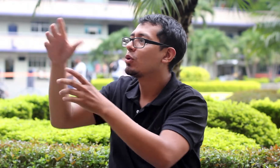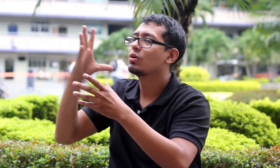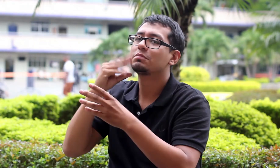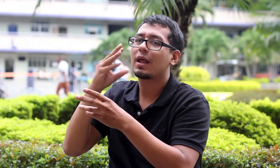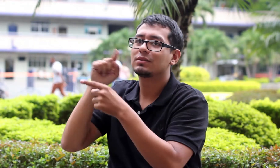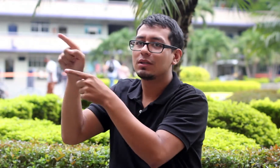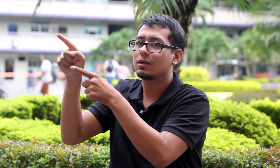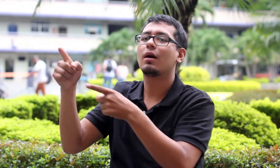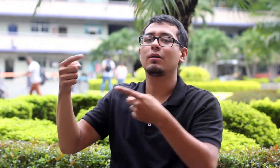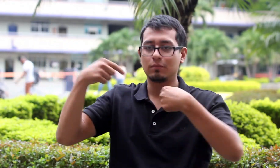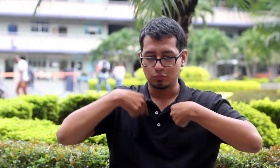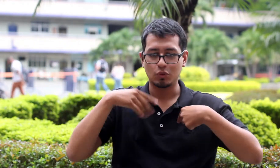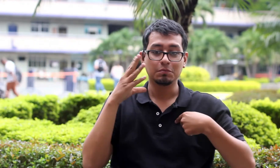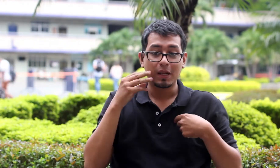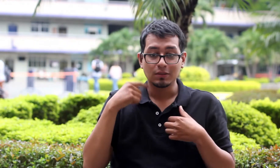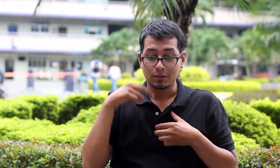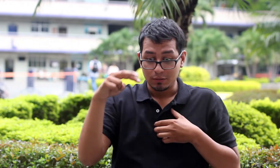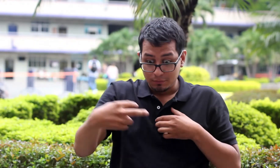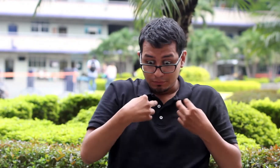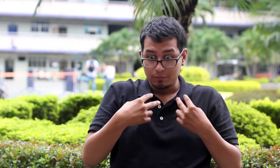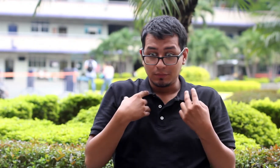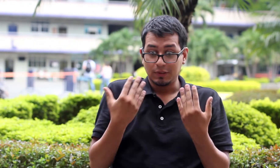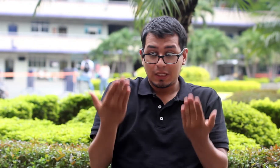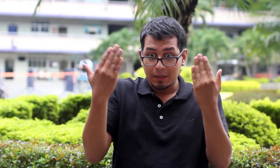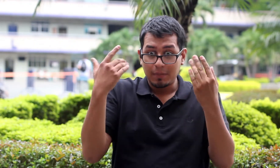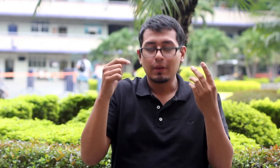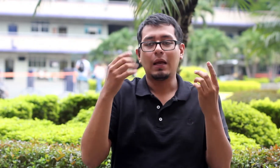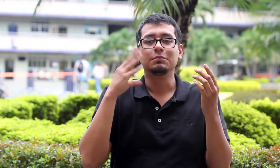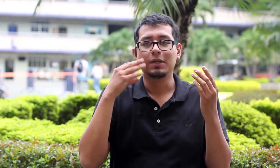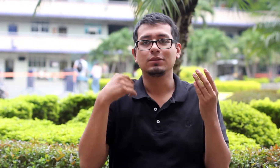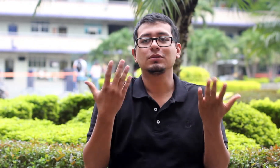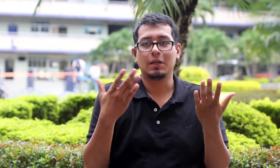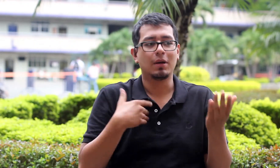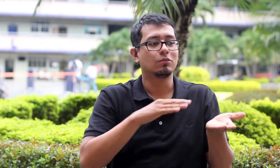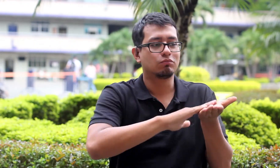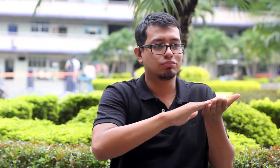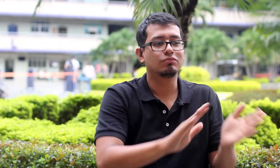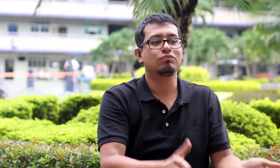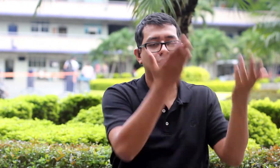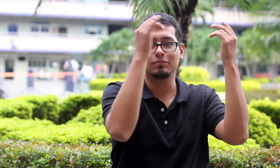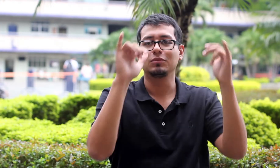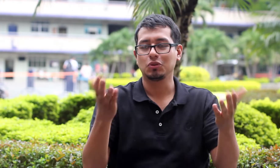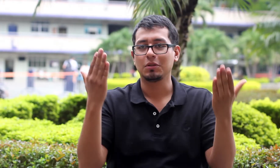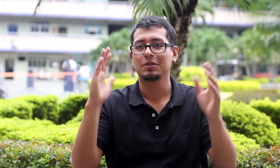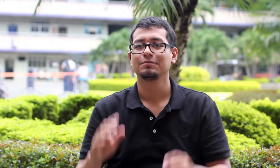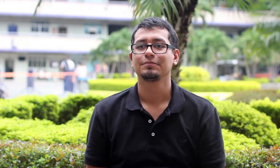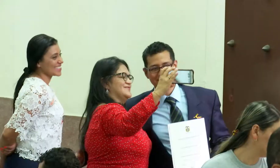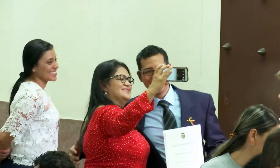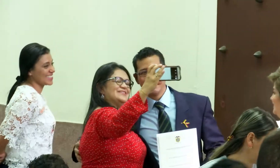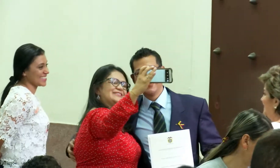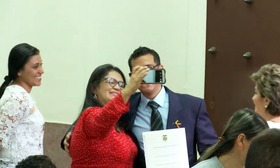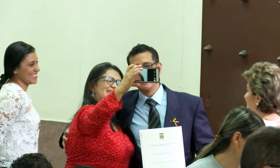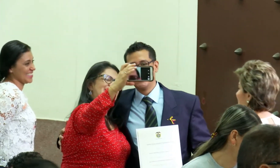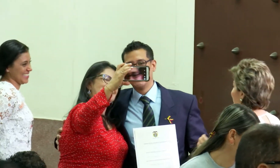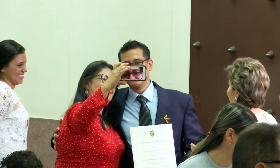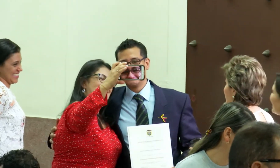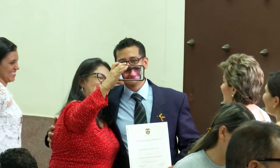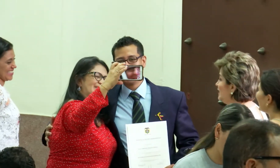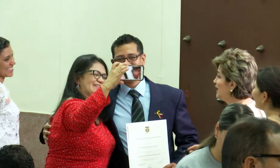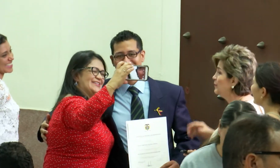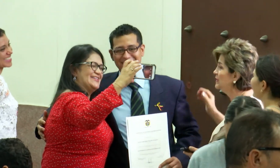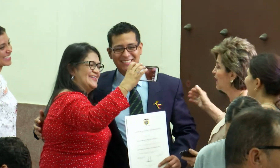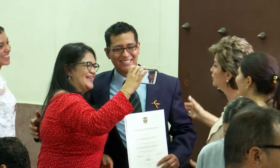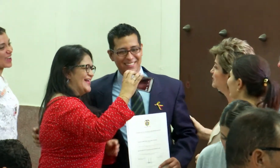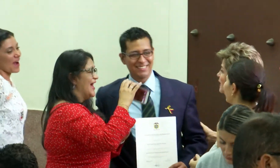la misma persona sorda reconociendo sus dificultades. Es una experiencia diferente. Entonces, mi experiencia, mi valor agregado es que yo soy una persona sorda